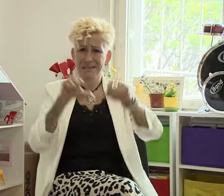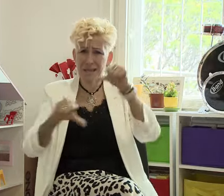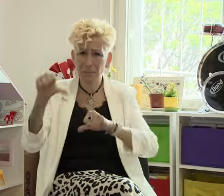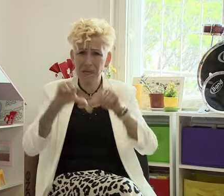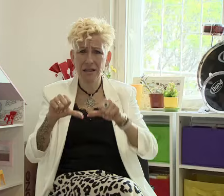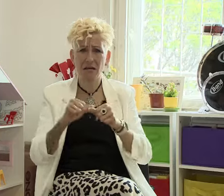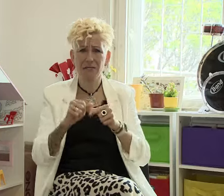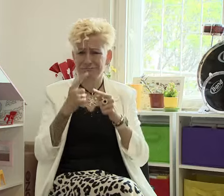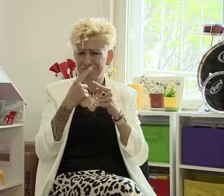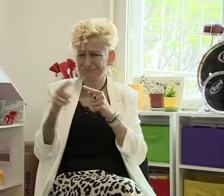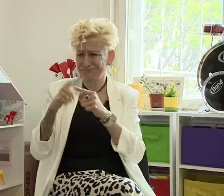по иновативна методика.